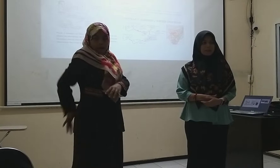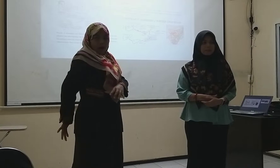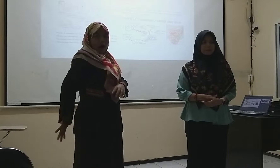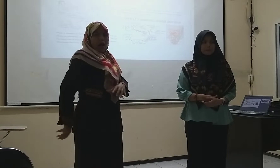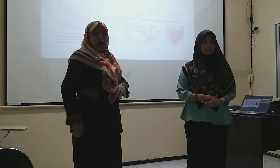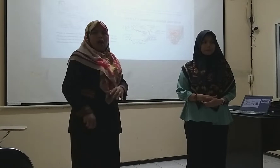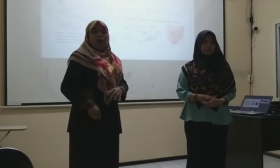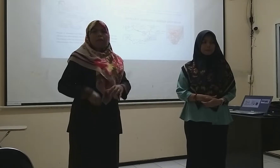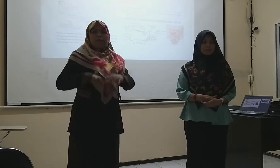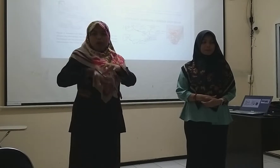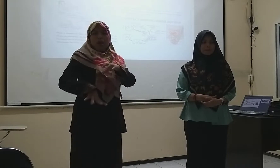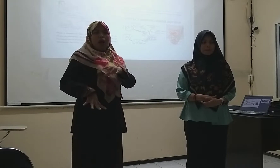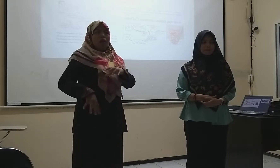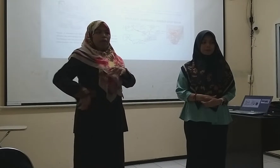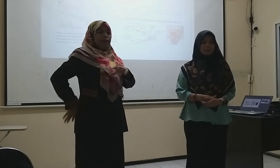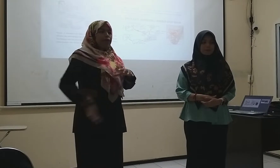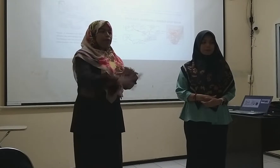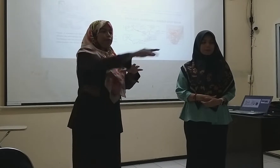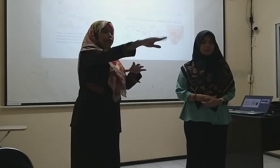berdarah.